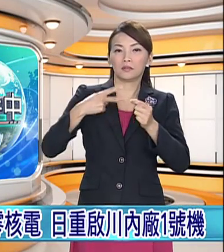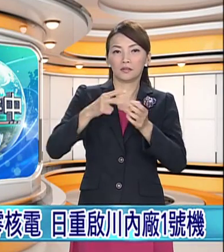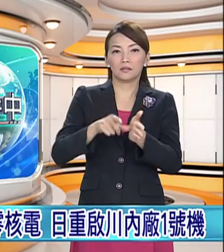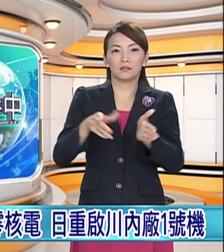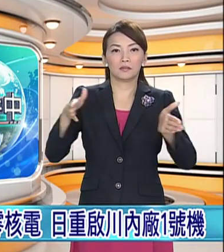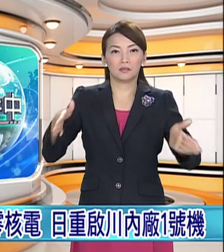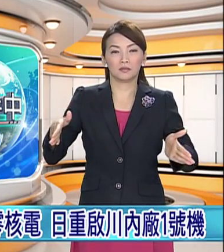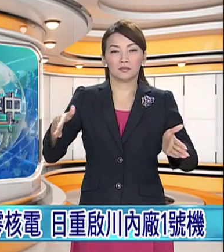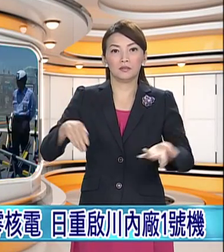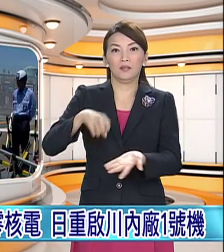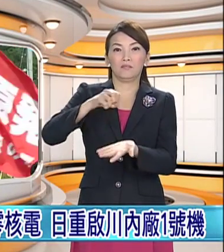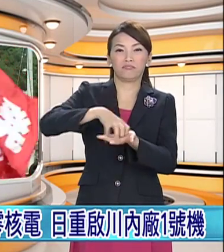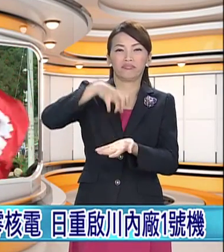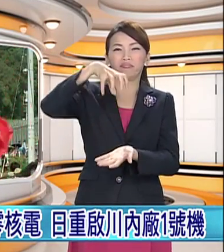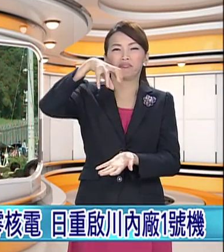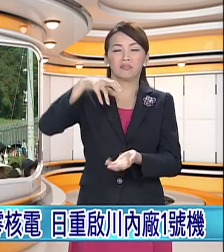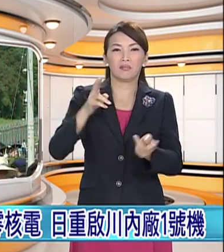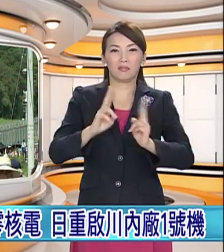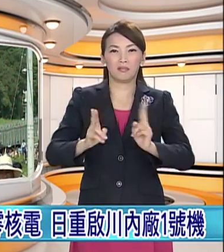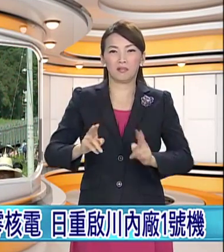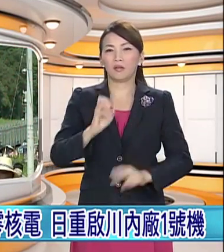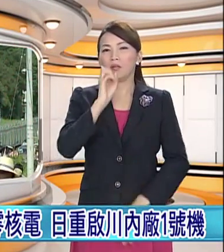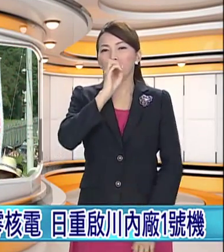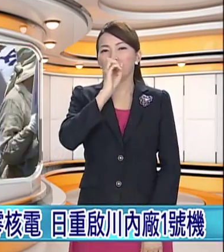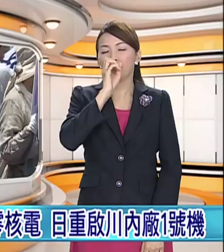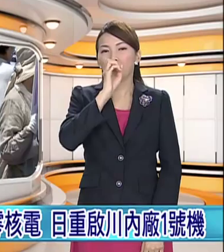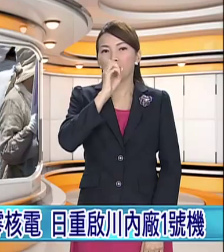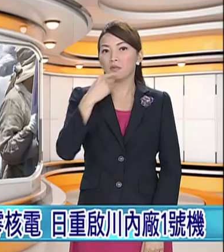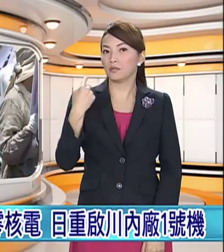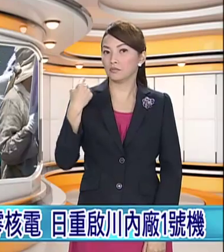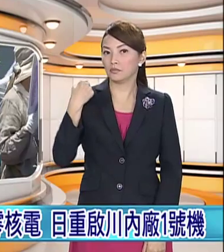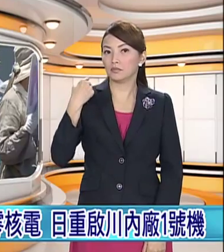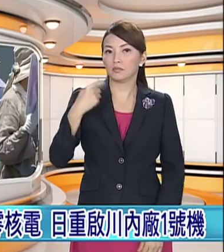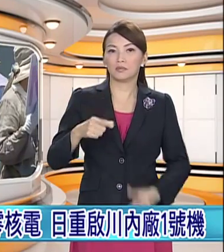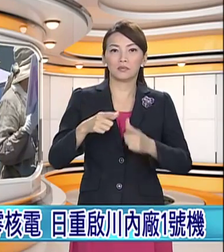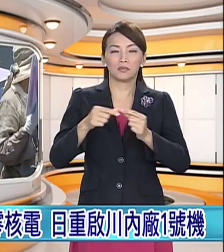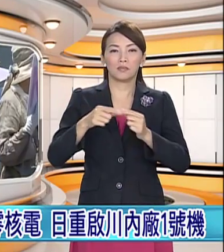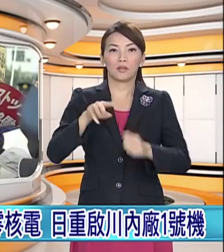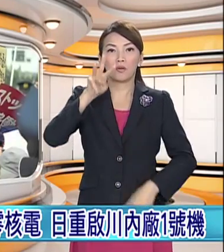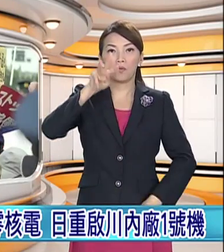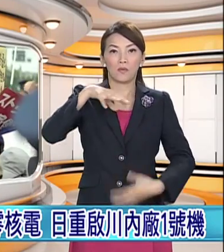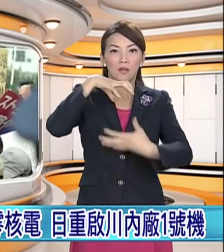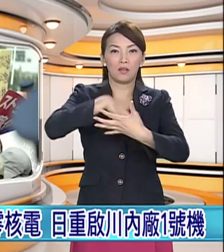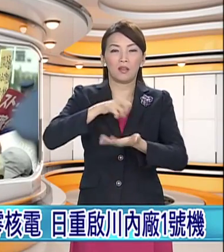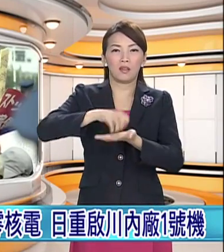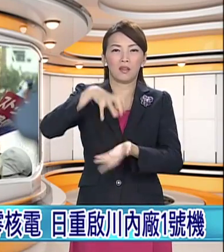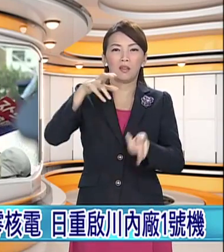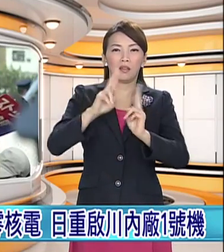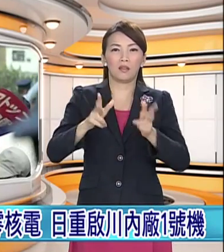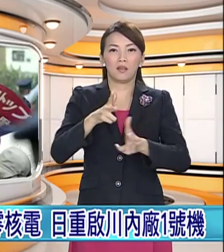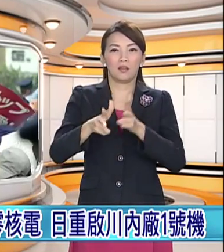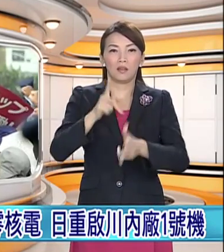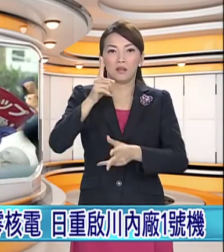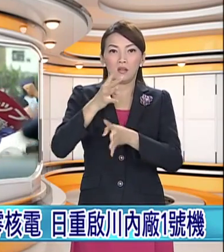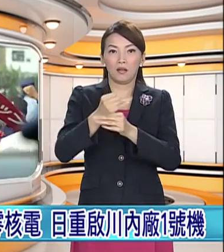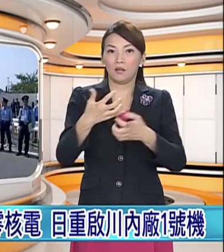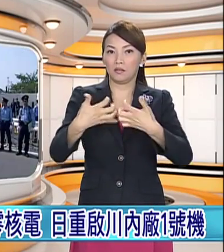电厂1号机昨天重新启动，结束了日本2年零核电的状